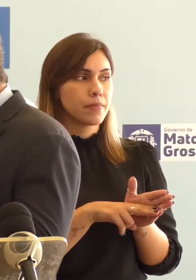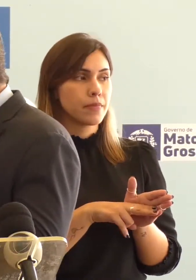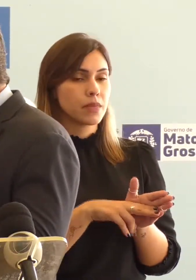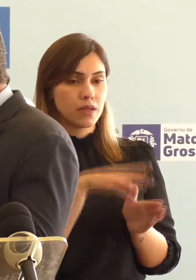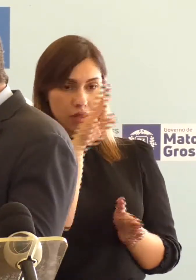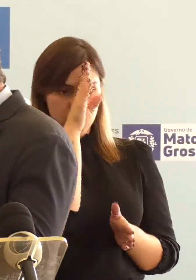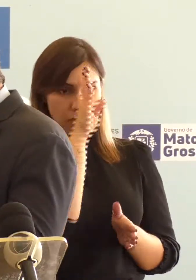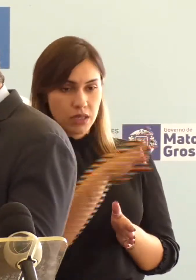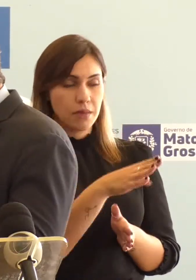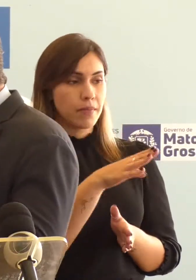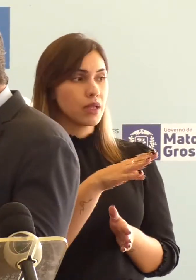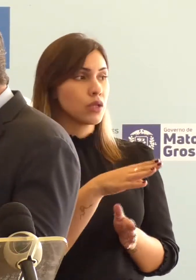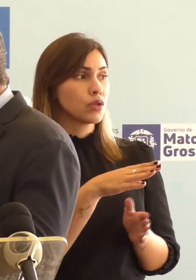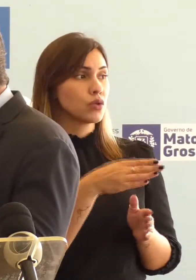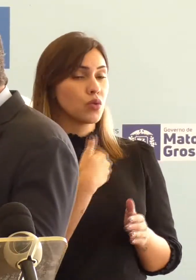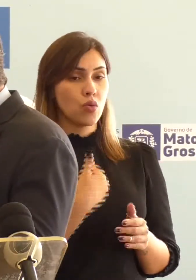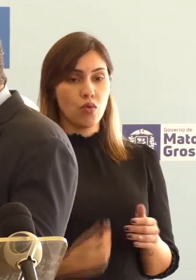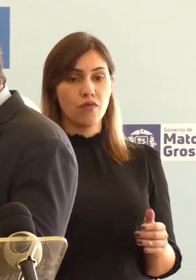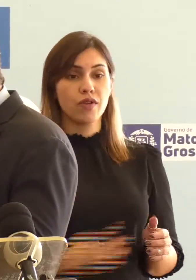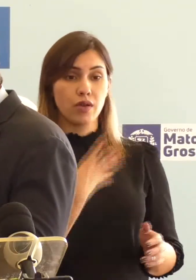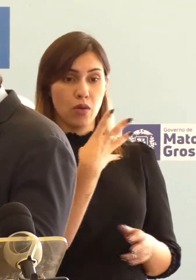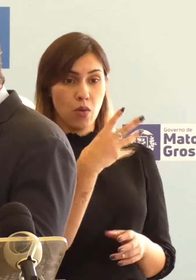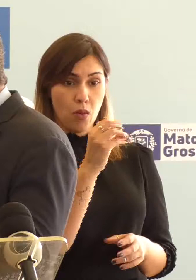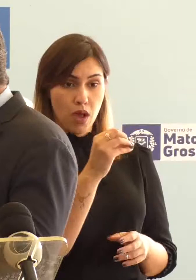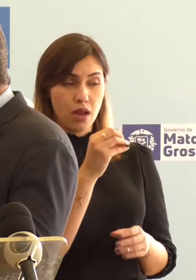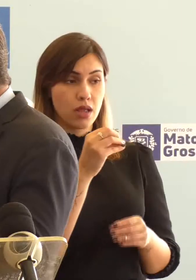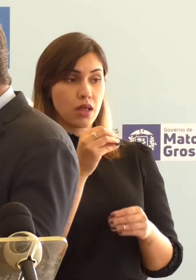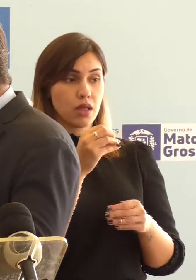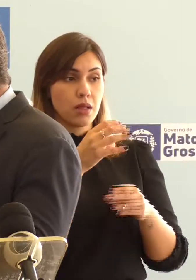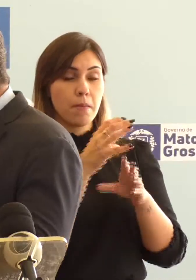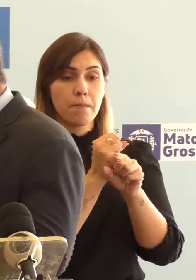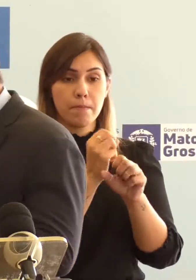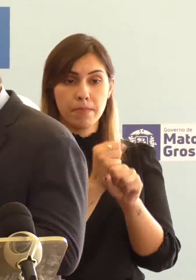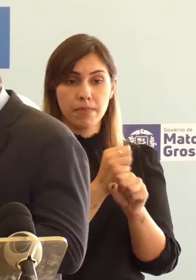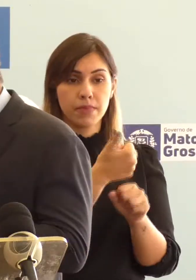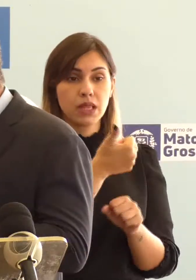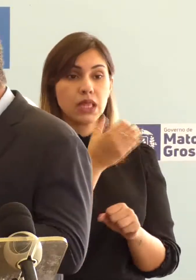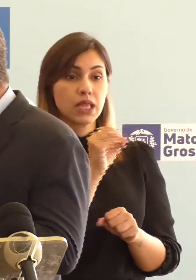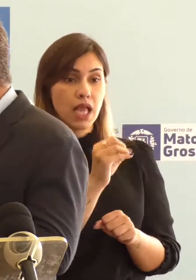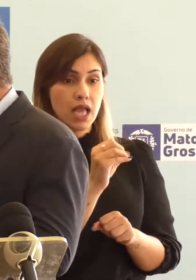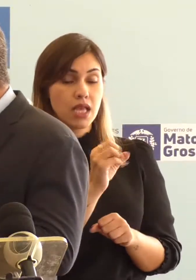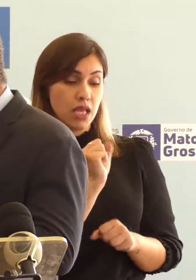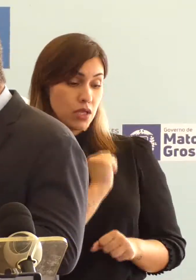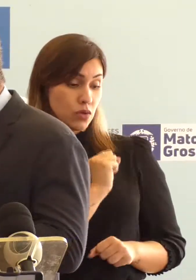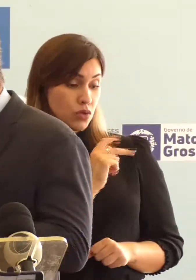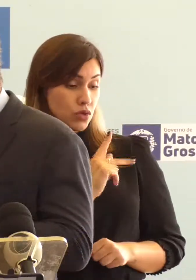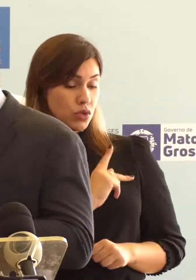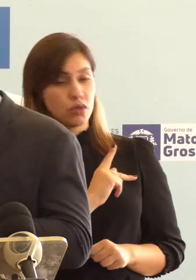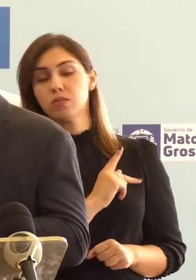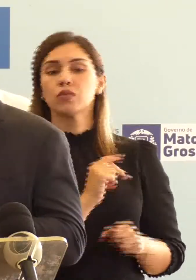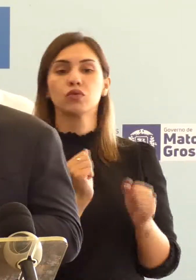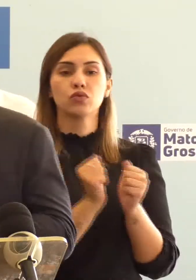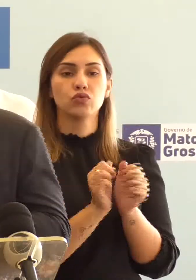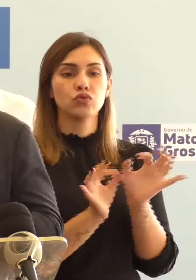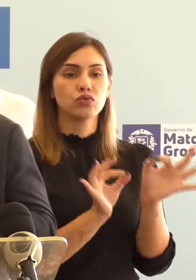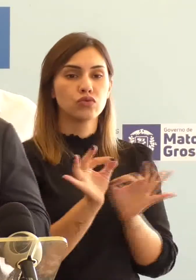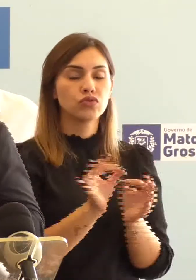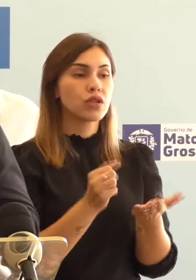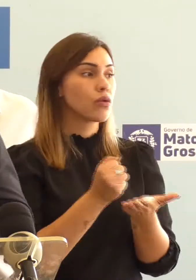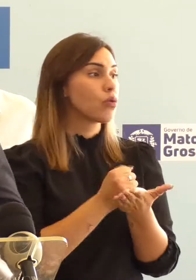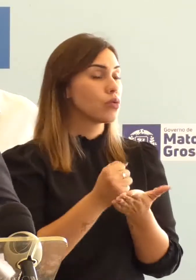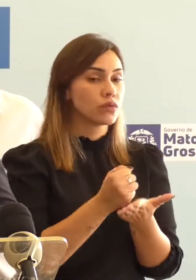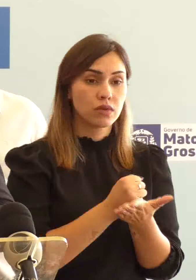diretamente do estado, são 50, né, 40 mais na Santa Casa, mais 10 em Sinop, já um processo de